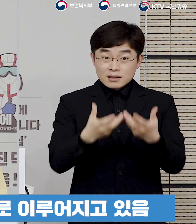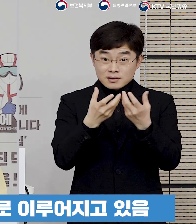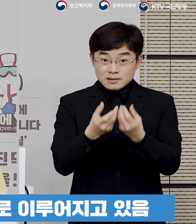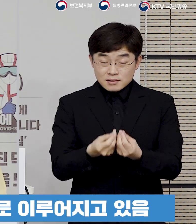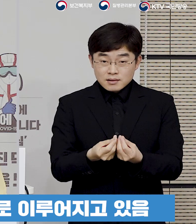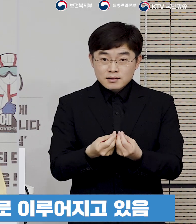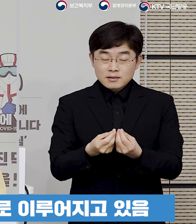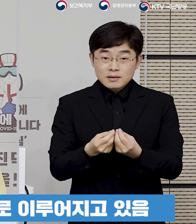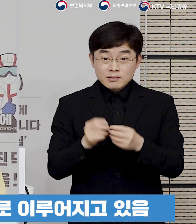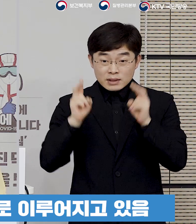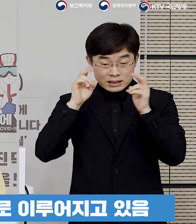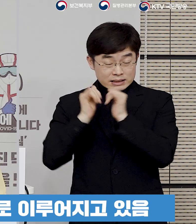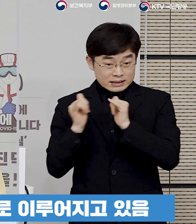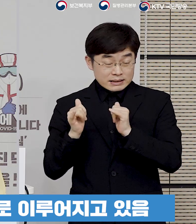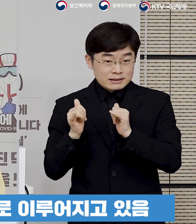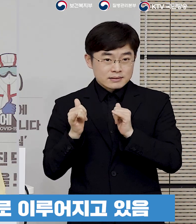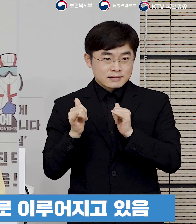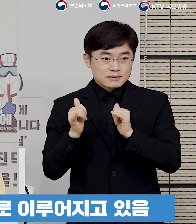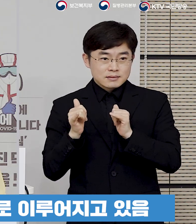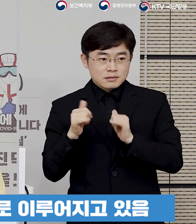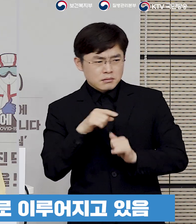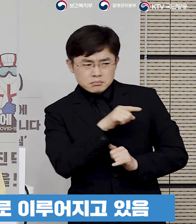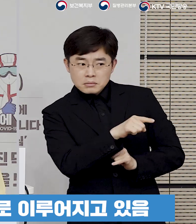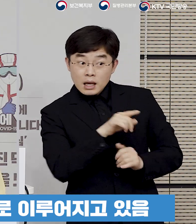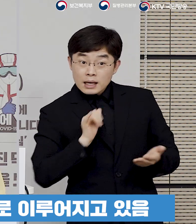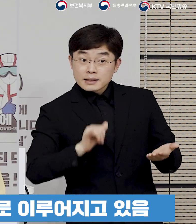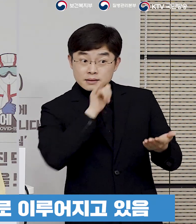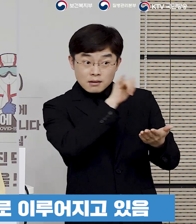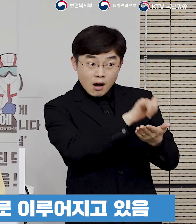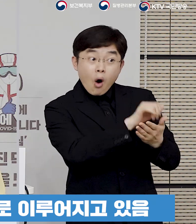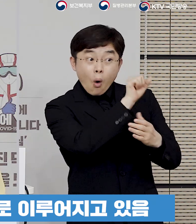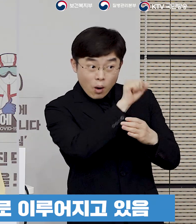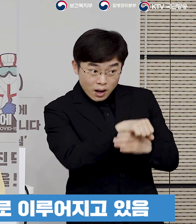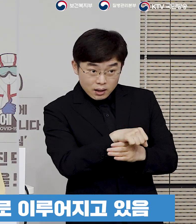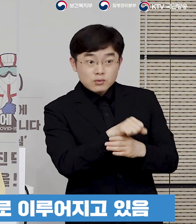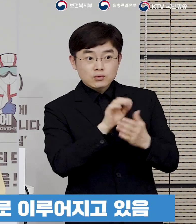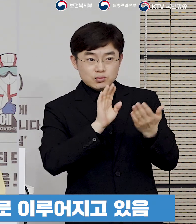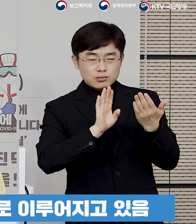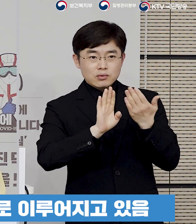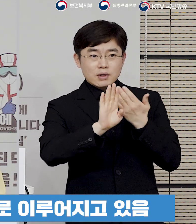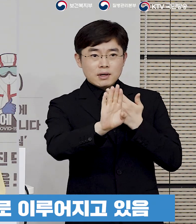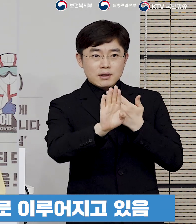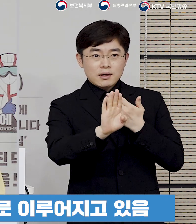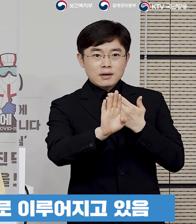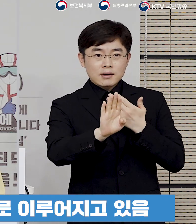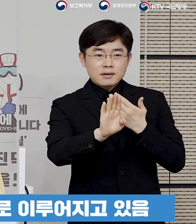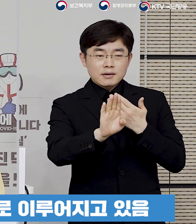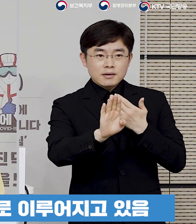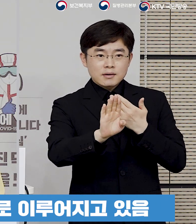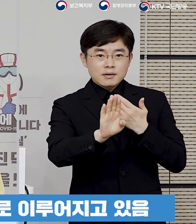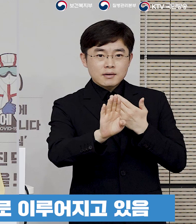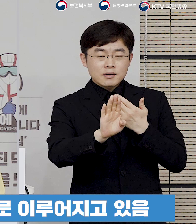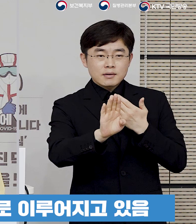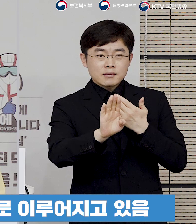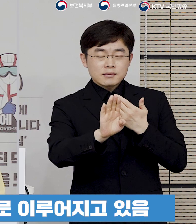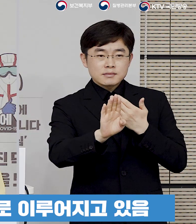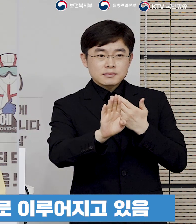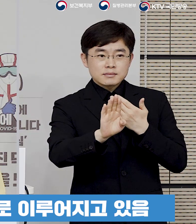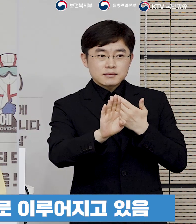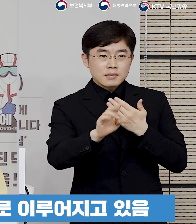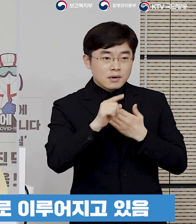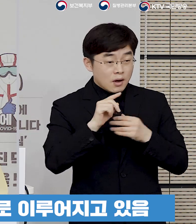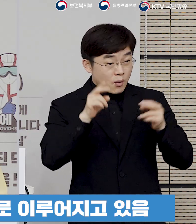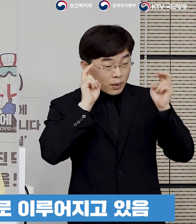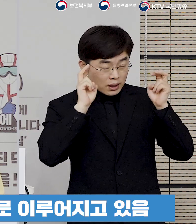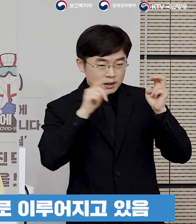우리가 기업인들이 예컨대 그 국가에 대해서 만약 이제 가는 것을 허락을 받게 되면 그러한